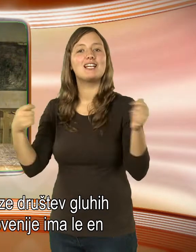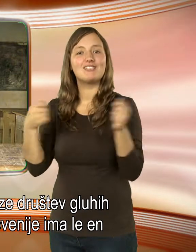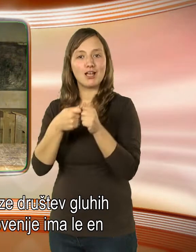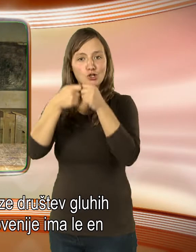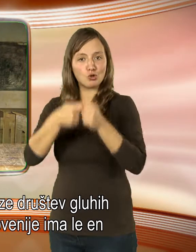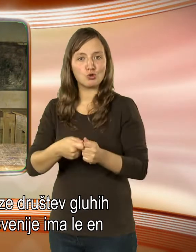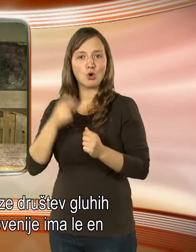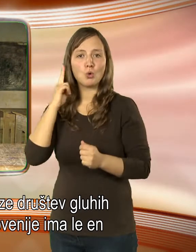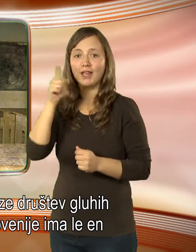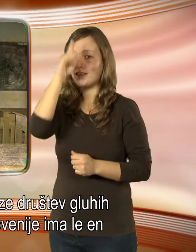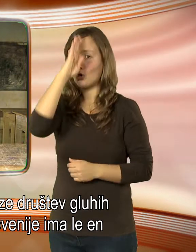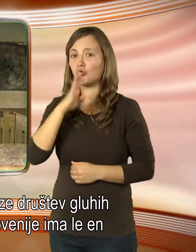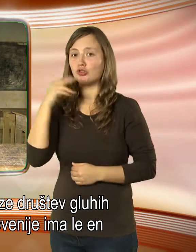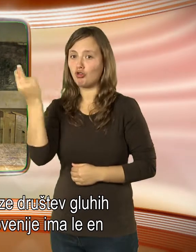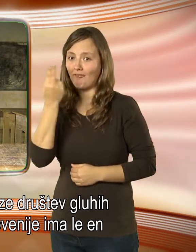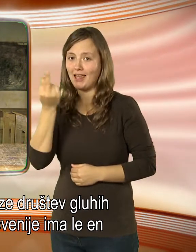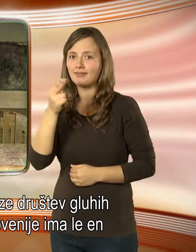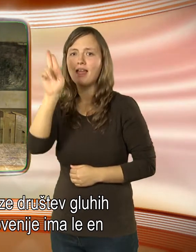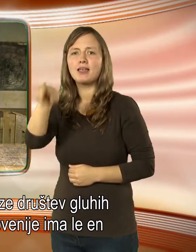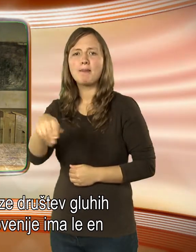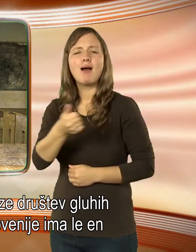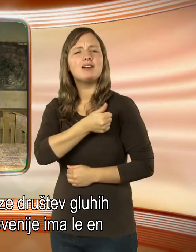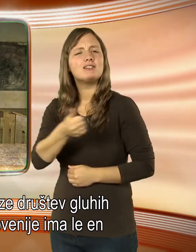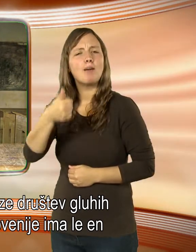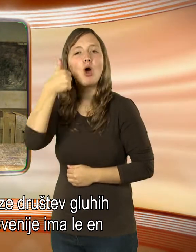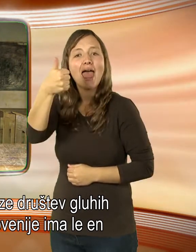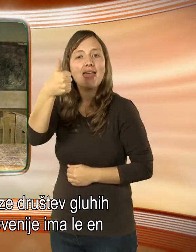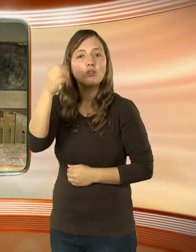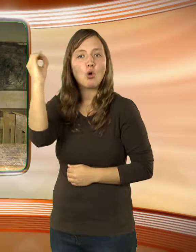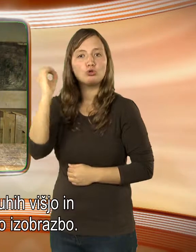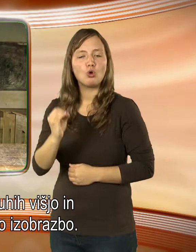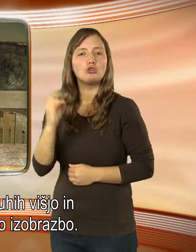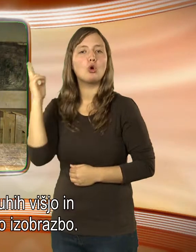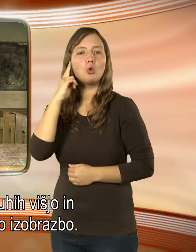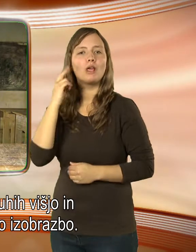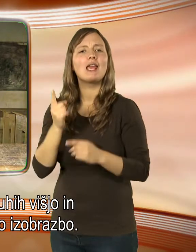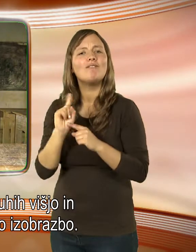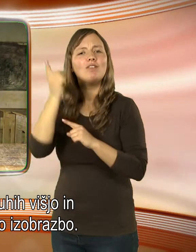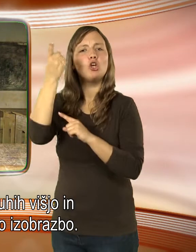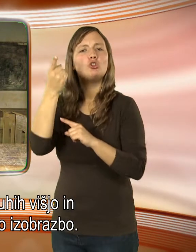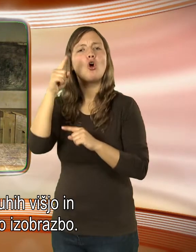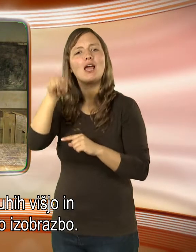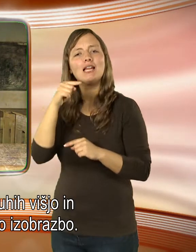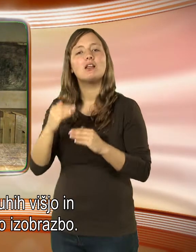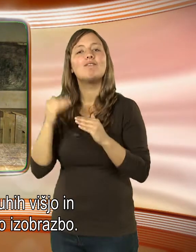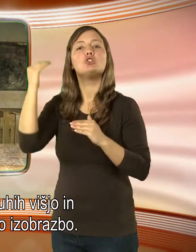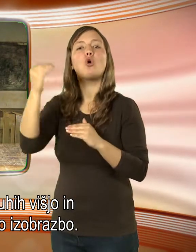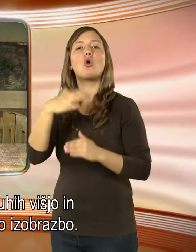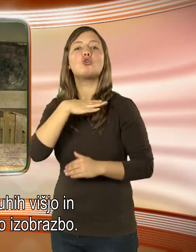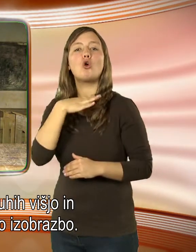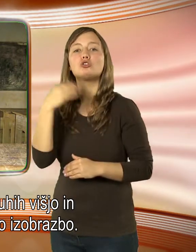Po podatkih Zveze društev gluhih in naglušnih Slovenije ima le 1% gluhih višjo in